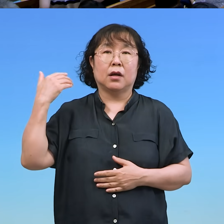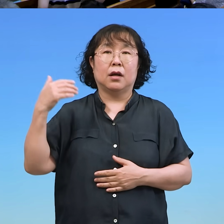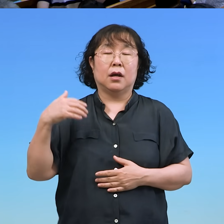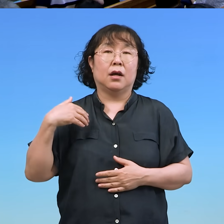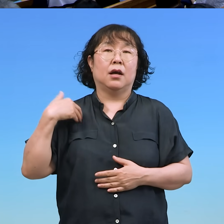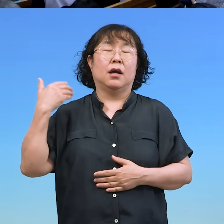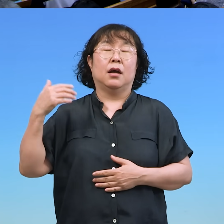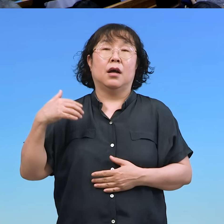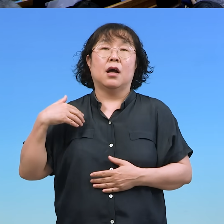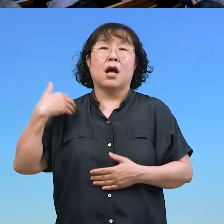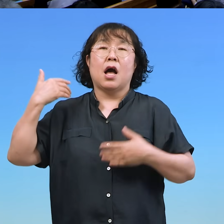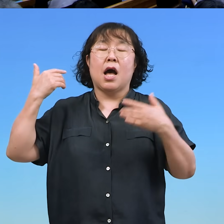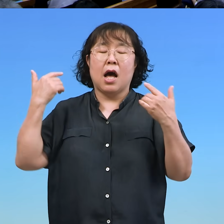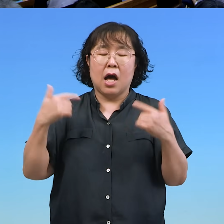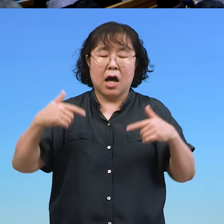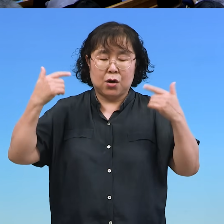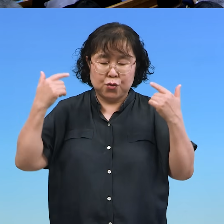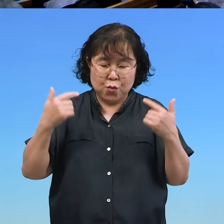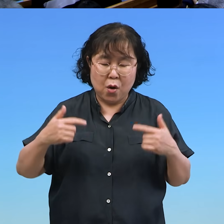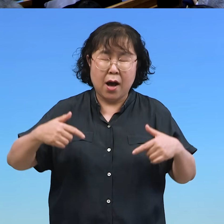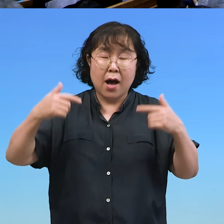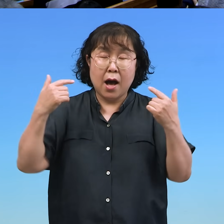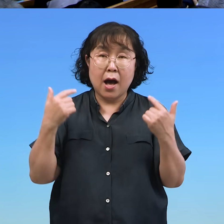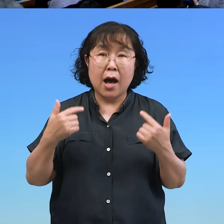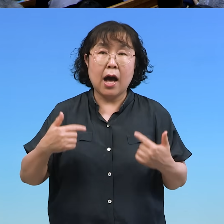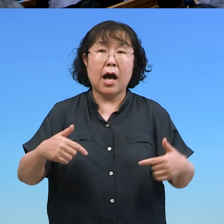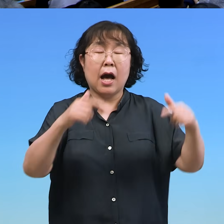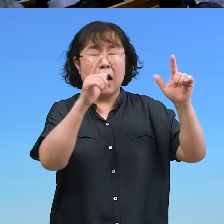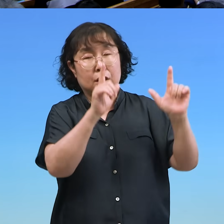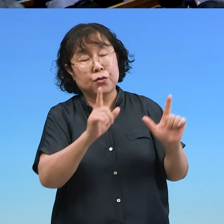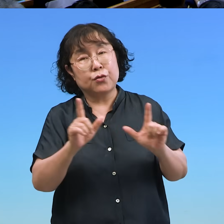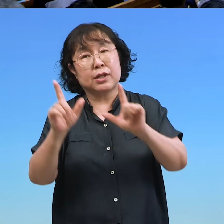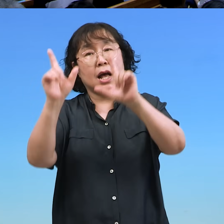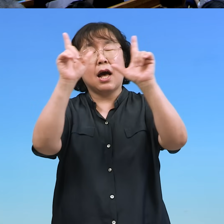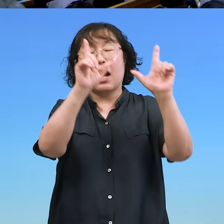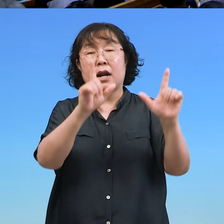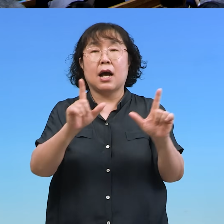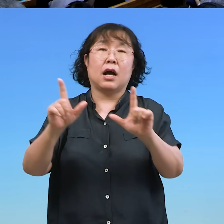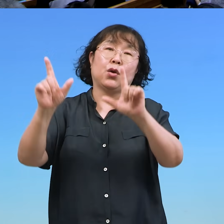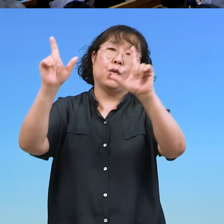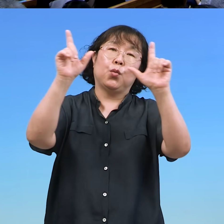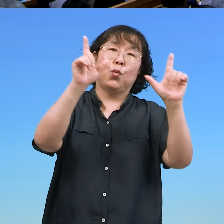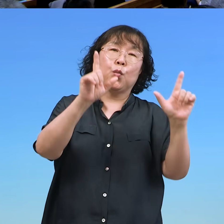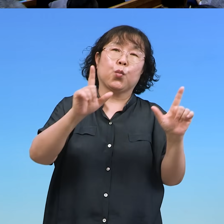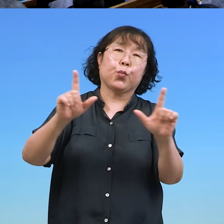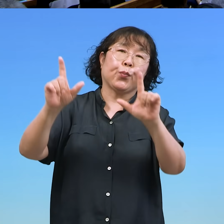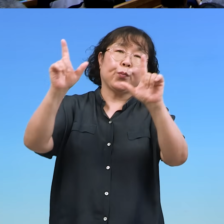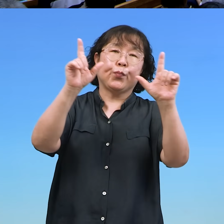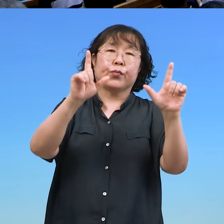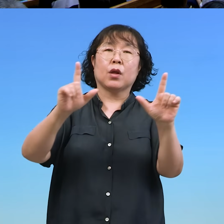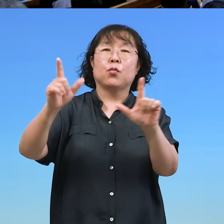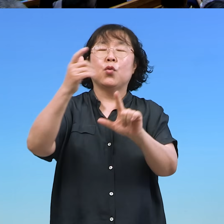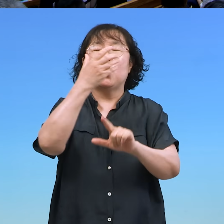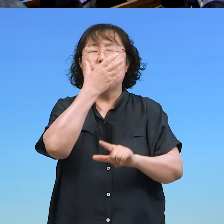내일 일은 난 몰라요. 하루하루 살아요. 하루 살아요.